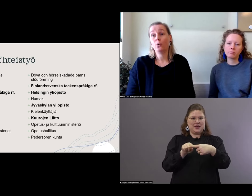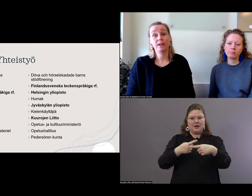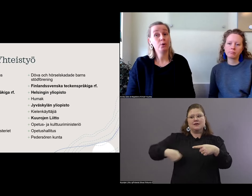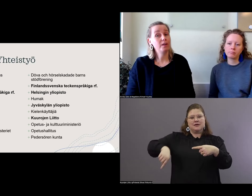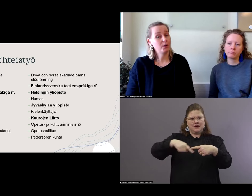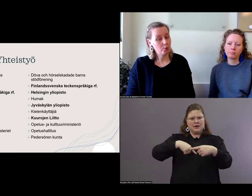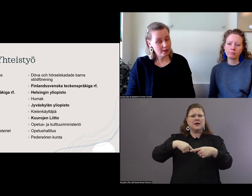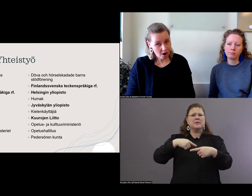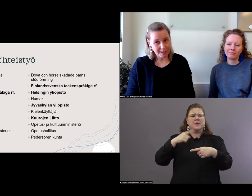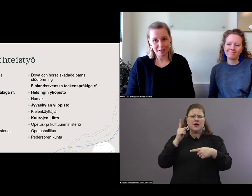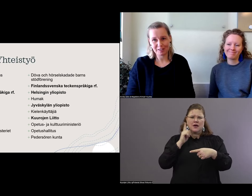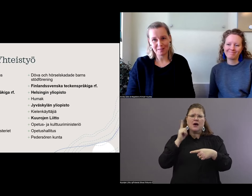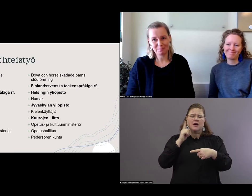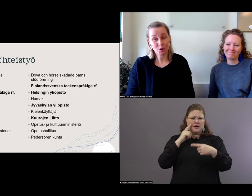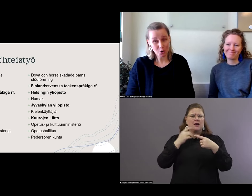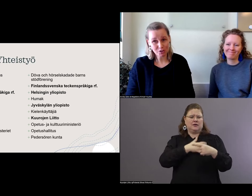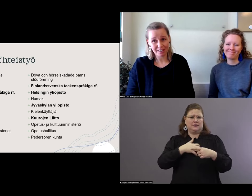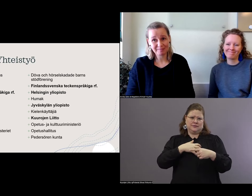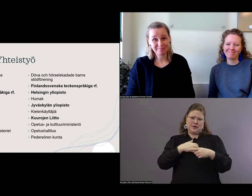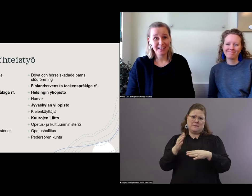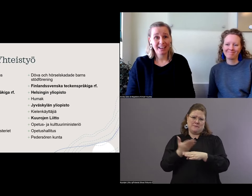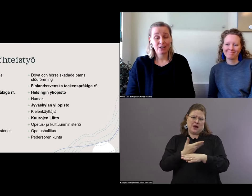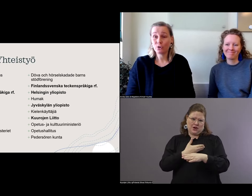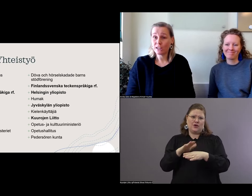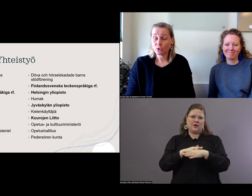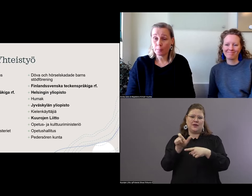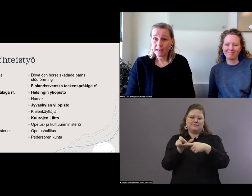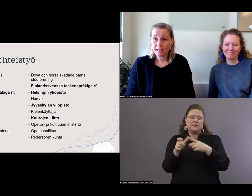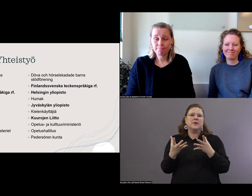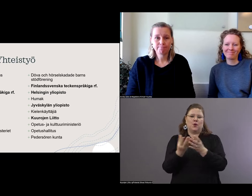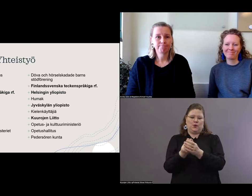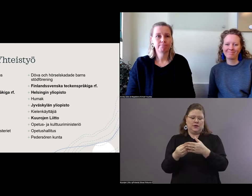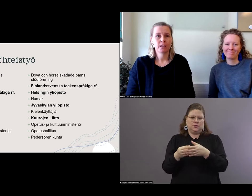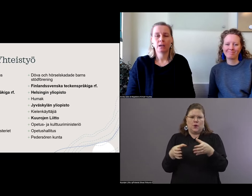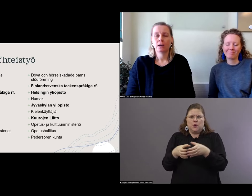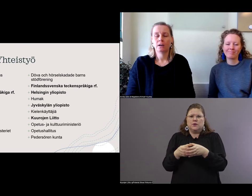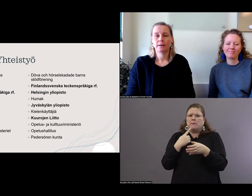käytämme hyvin, hyvin, hyvin ahkerasti, koska yhteisö on pieni,